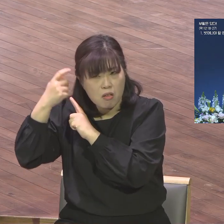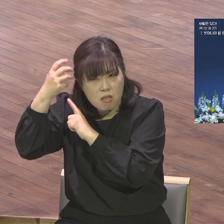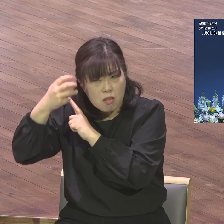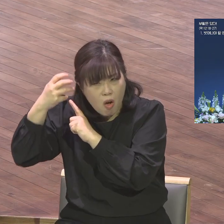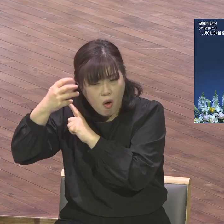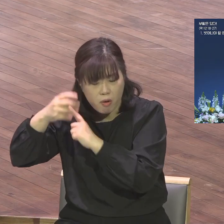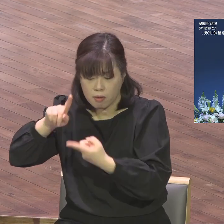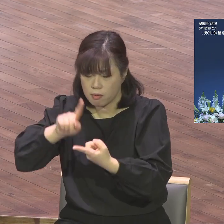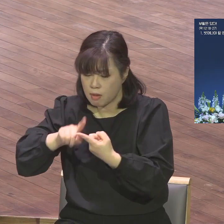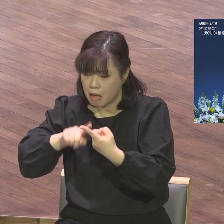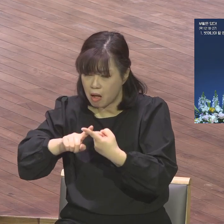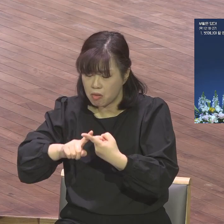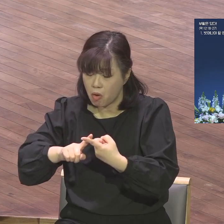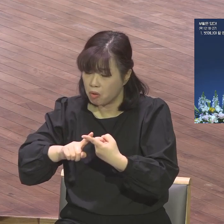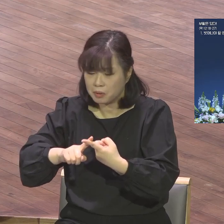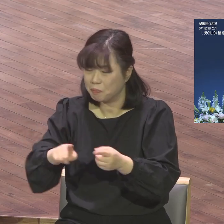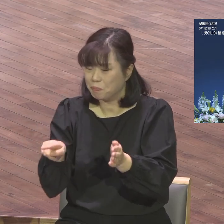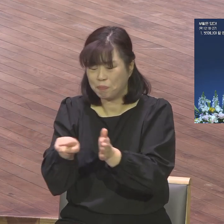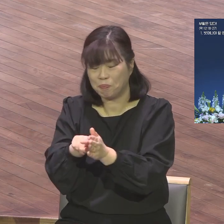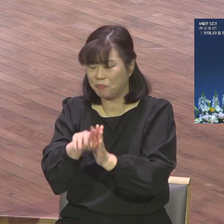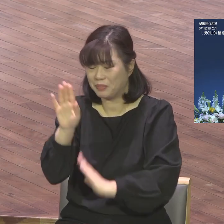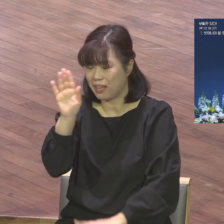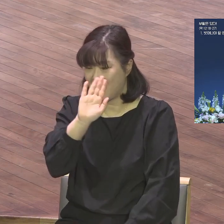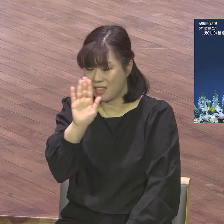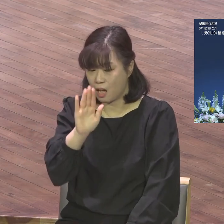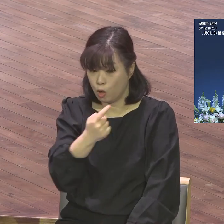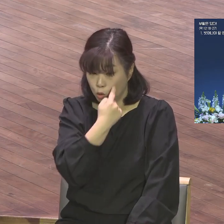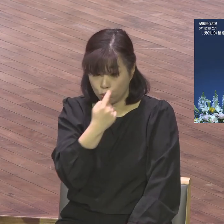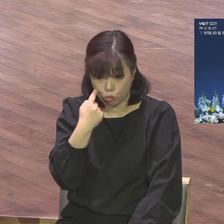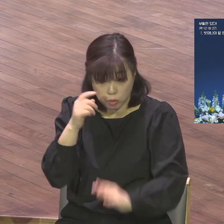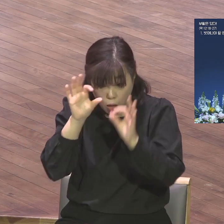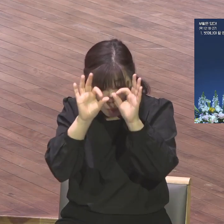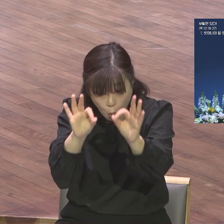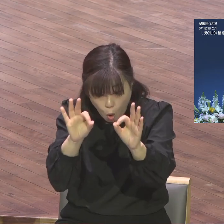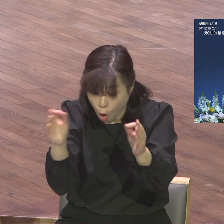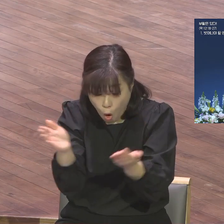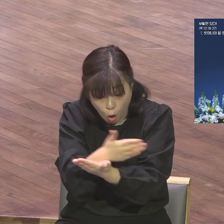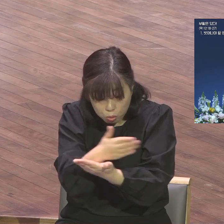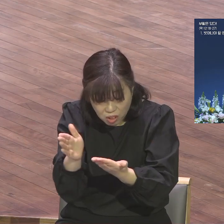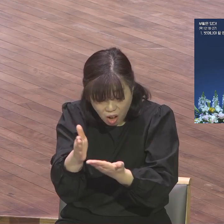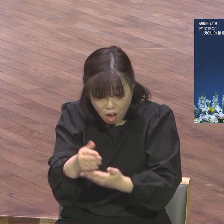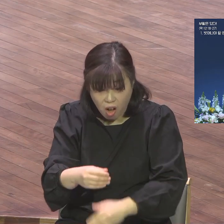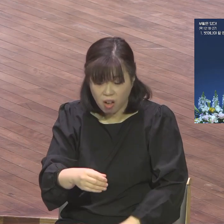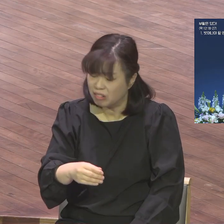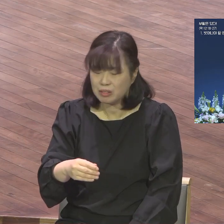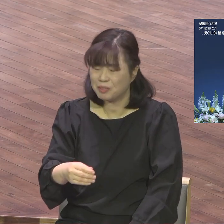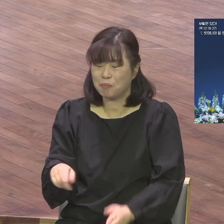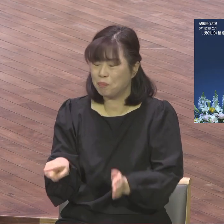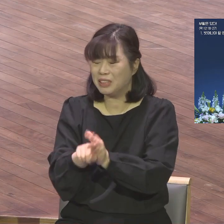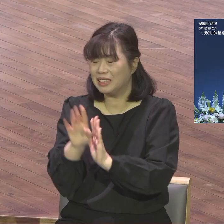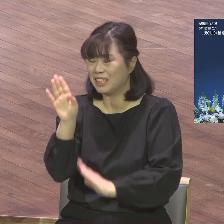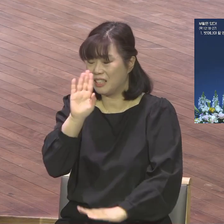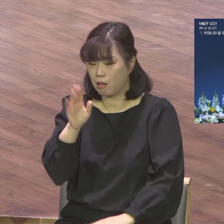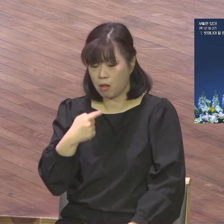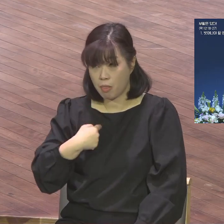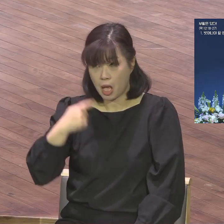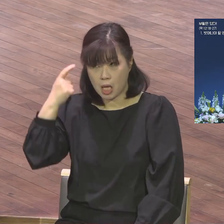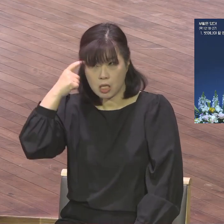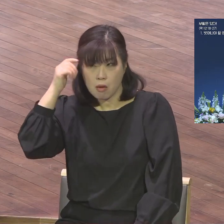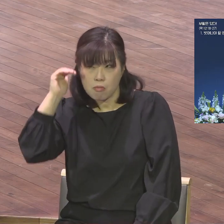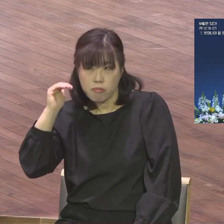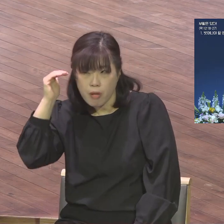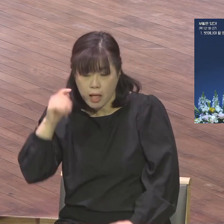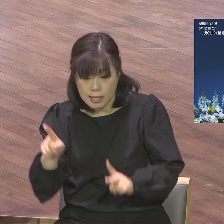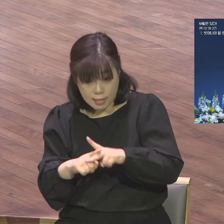않는 극히 눈에 보이는 현세적인 삶만 믿었어요. 현세 눈에 보이는 것만 이해되는 것만 믿었어요.